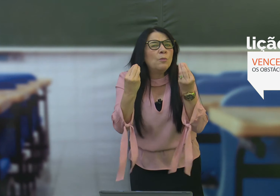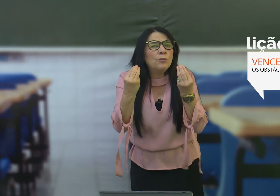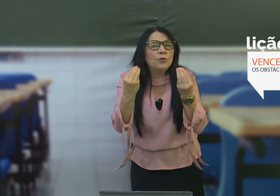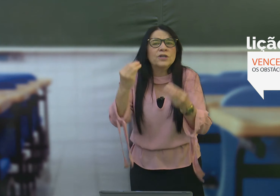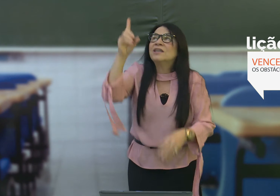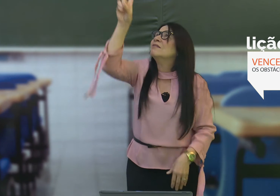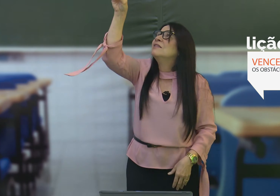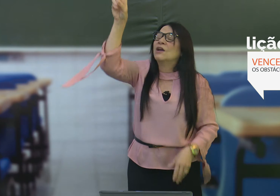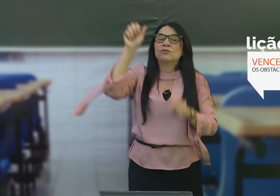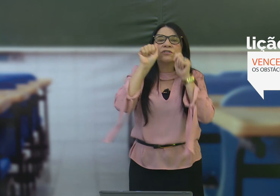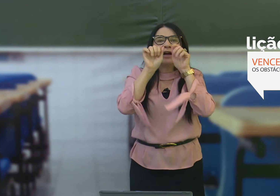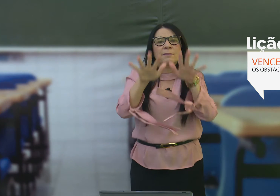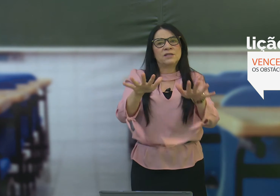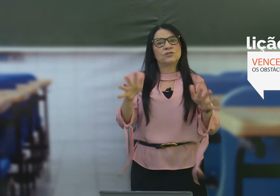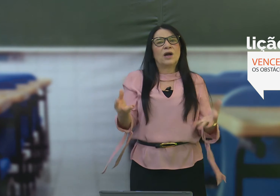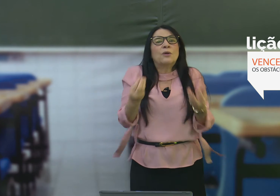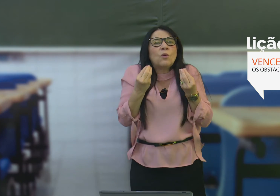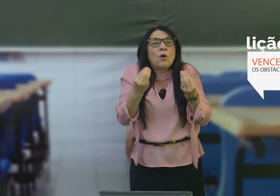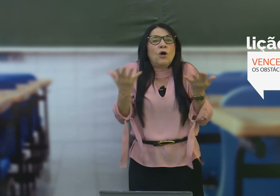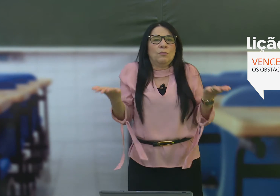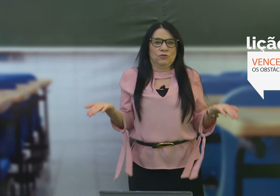Como que Deus vai abençoar? Como?